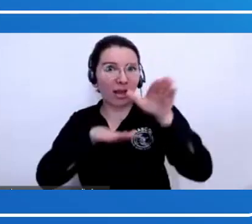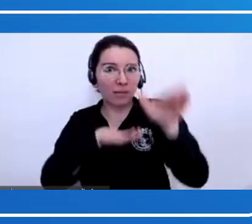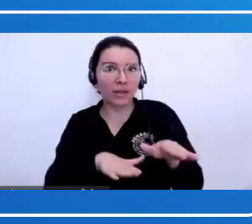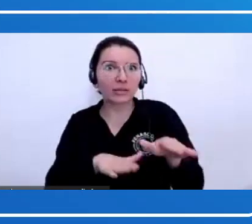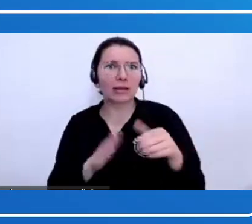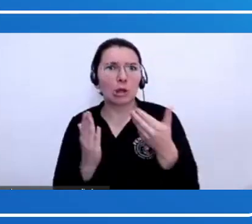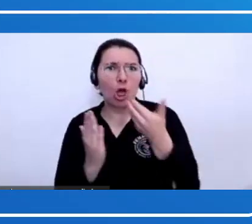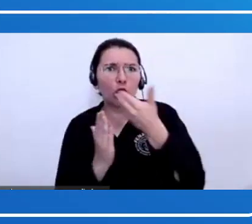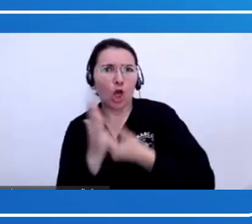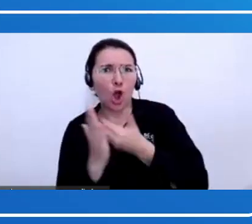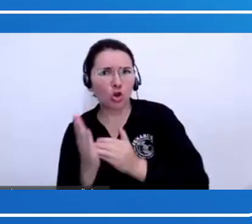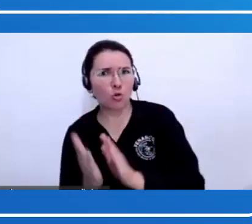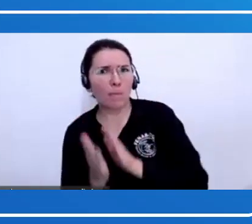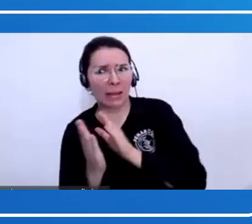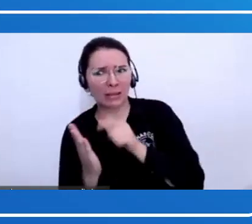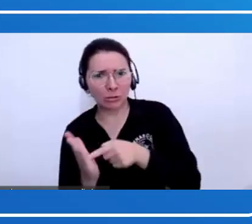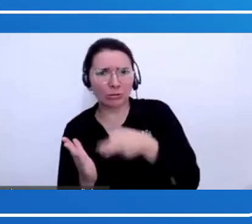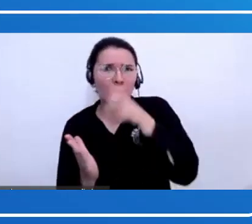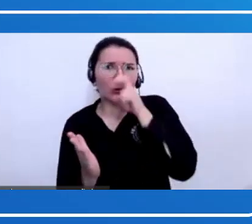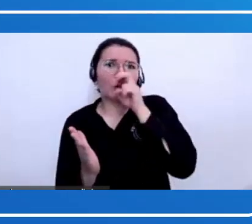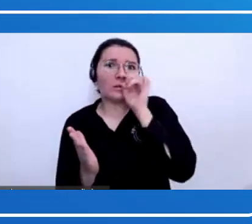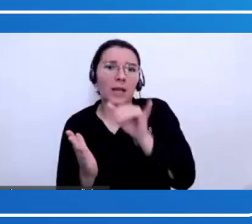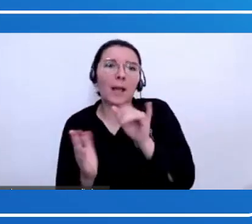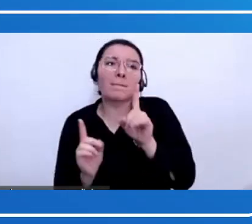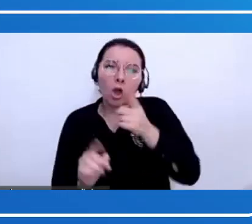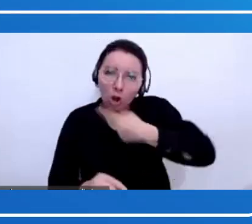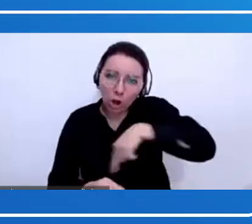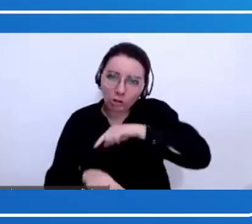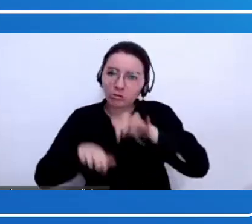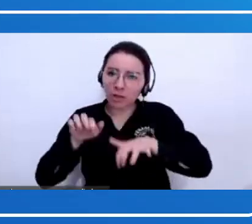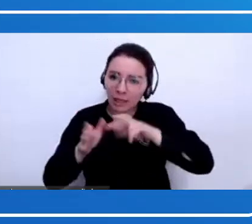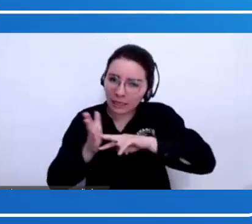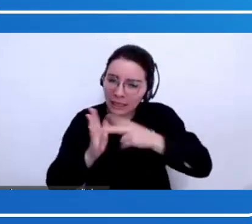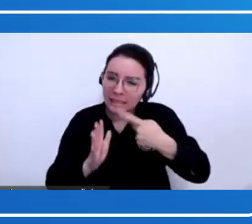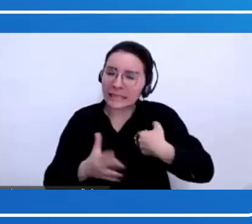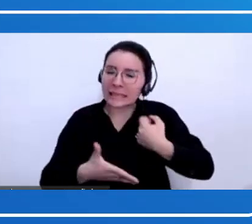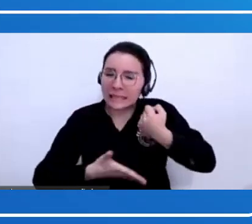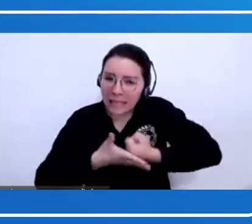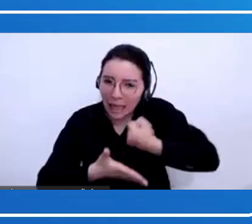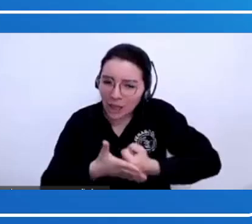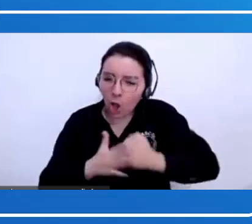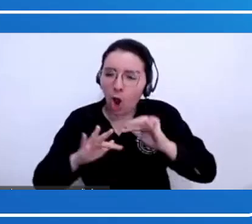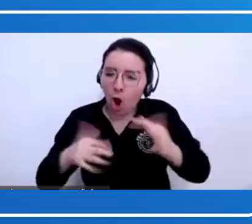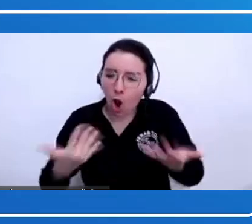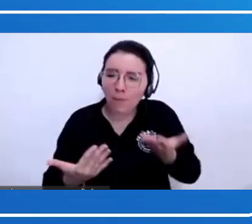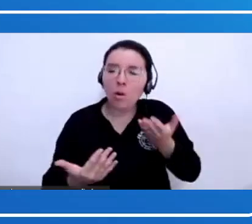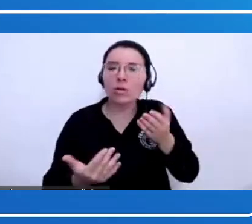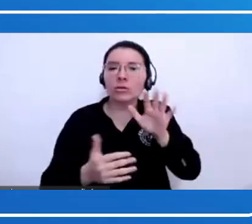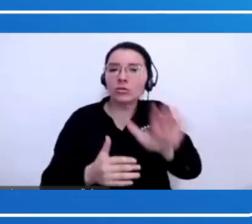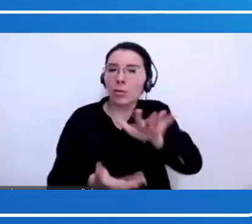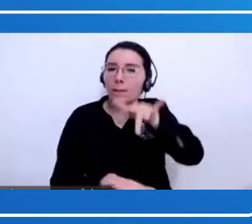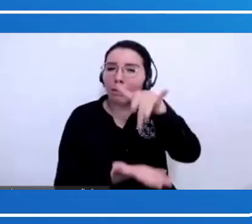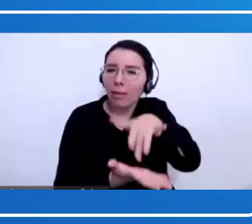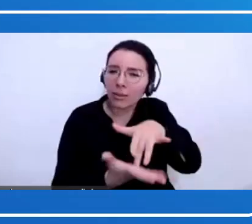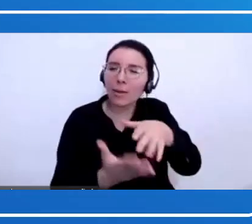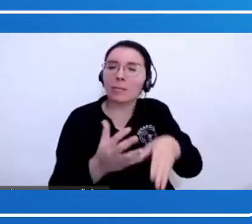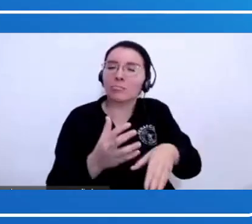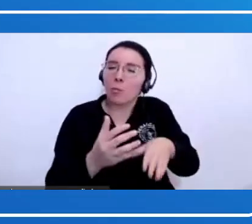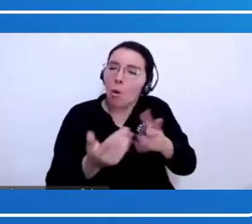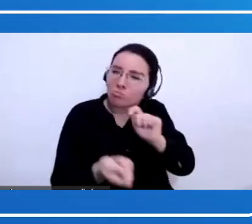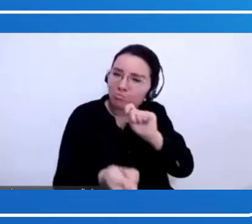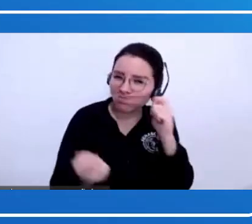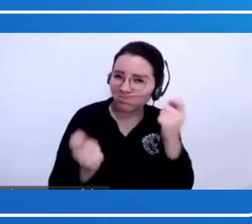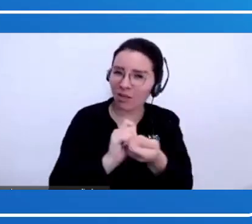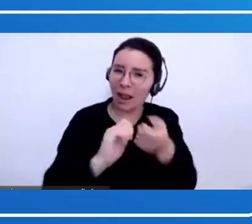la participación sea mucho más sencilla, mucho más efectiva, mucho más accesible. Y digamos que en ese sentido lo